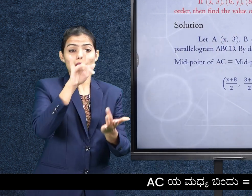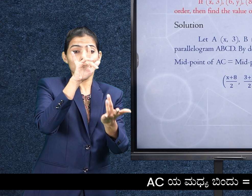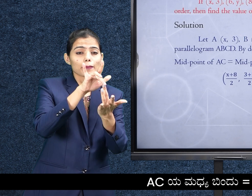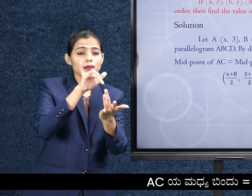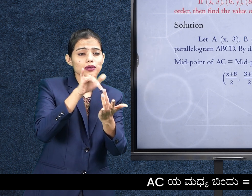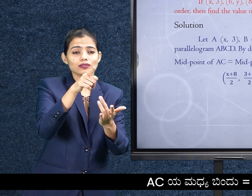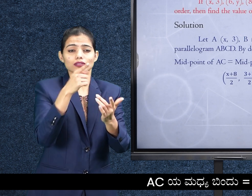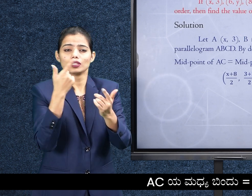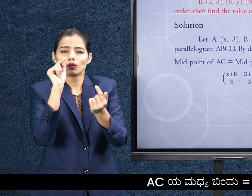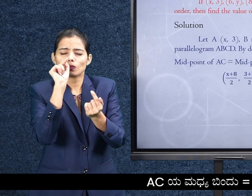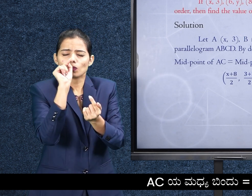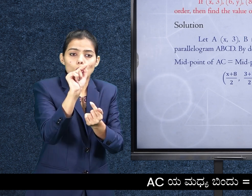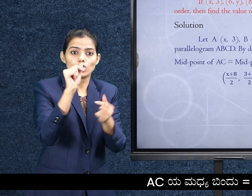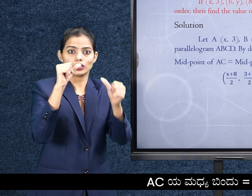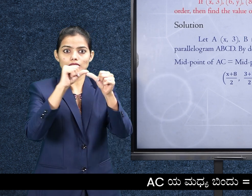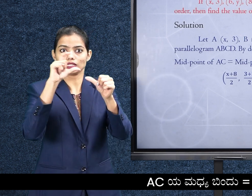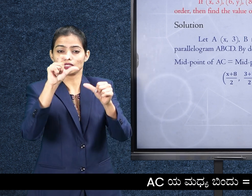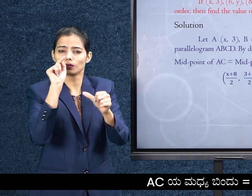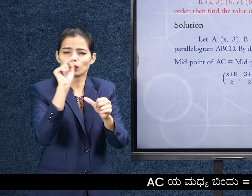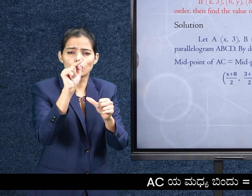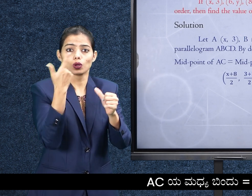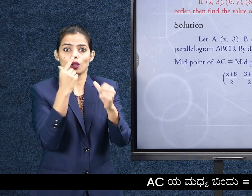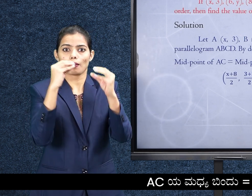AC ಯ ಮಧ್ಯಬಿಂದು ಇಸ್ ಈಕ್ವಲ್ ಟು BD ಯ ಮಧ್ಯಬಿಂದು.